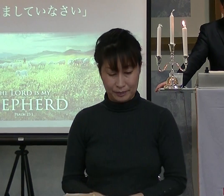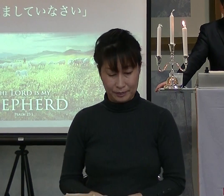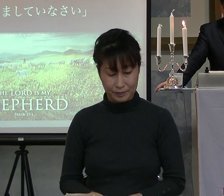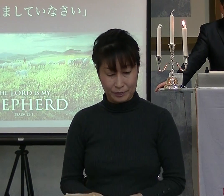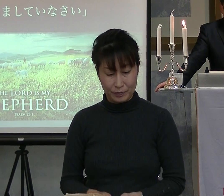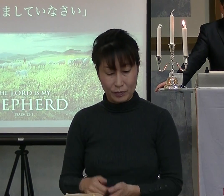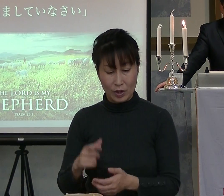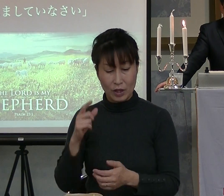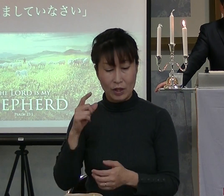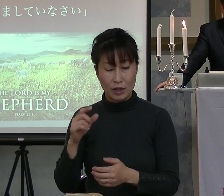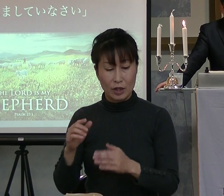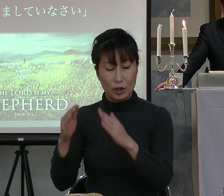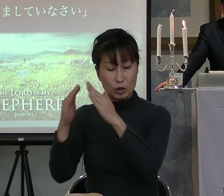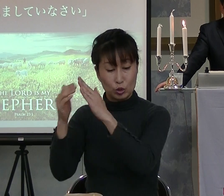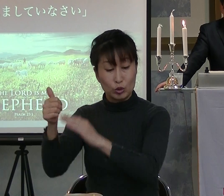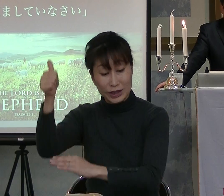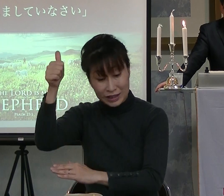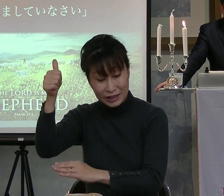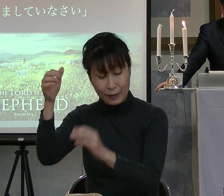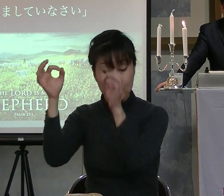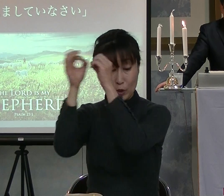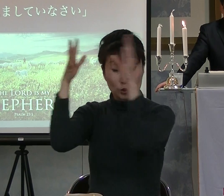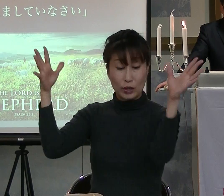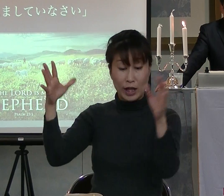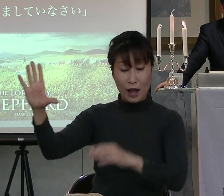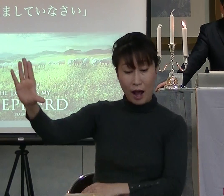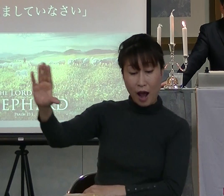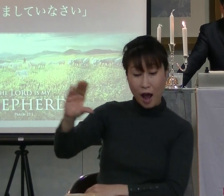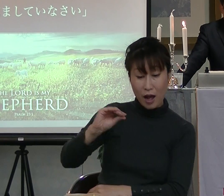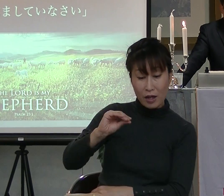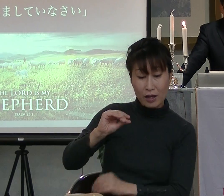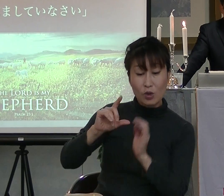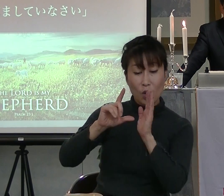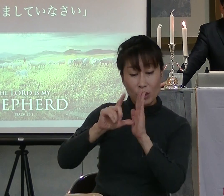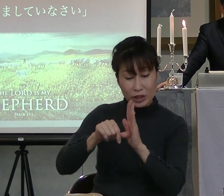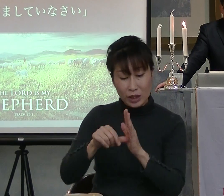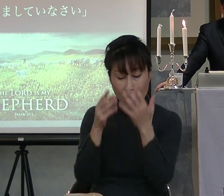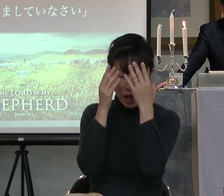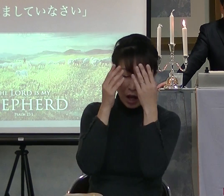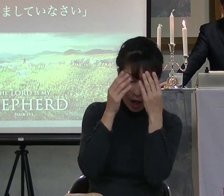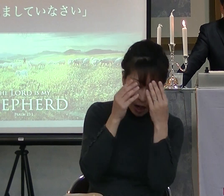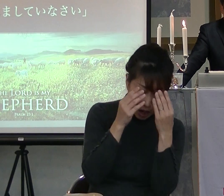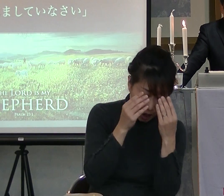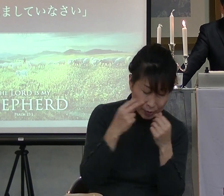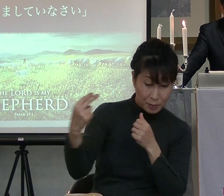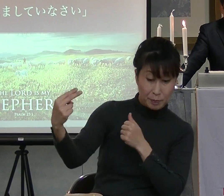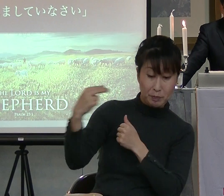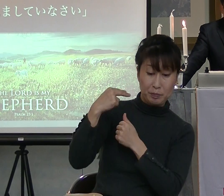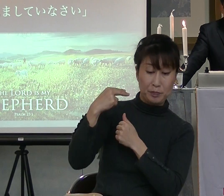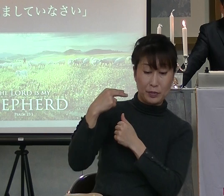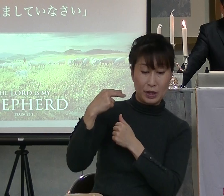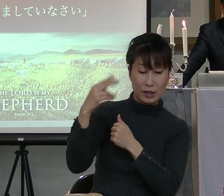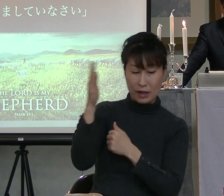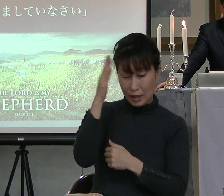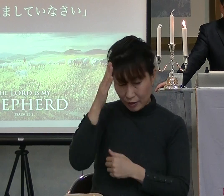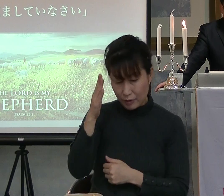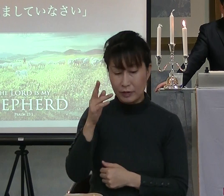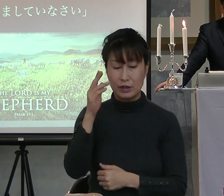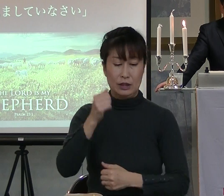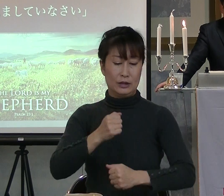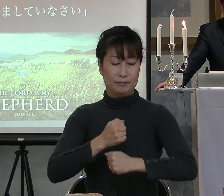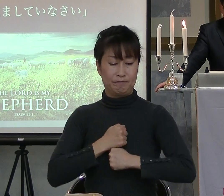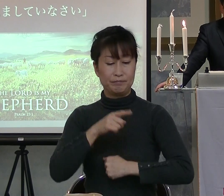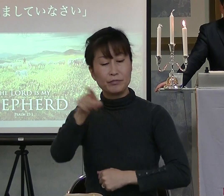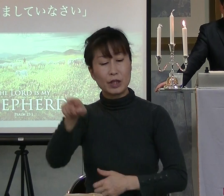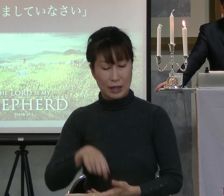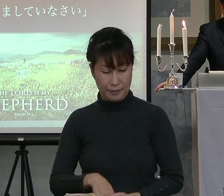が不意に帰ってきた時、眠っているのを見られないようにしな